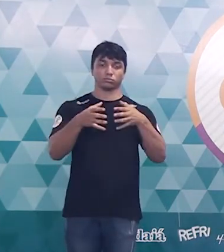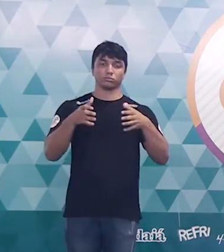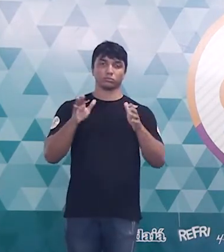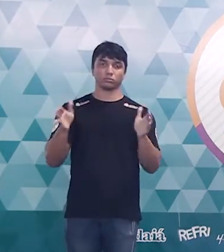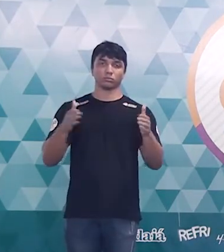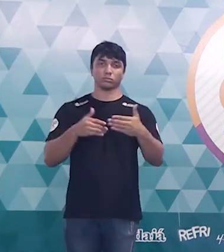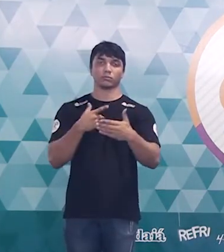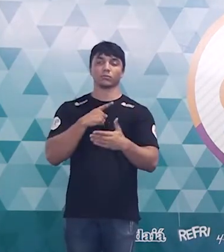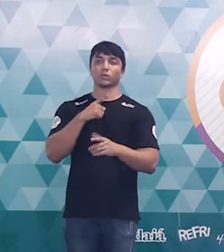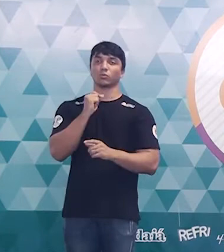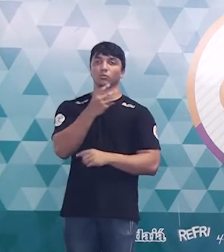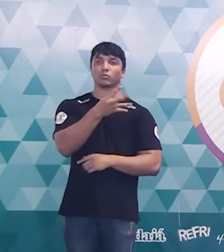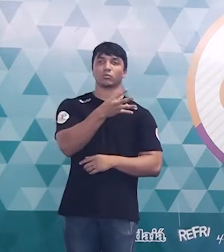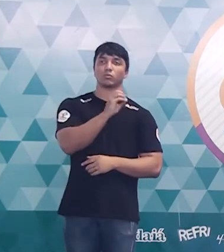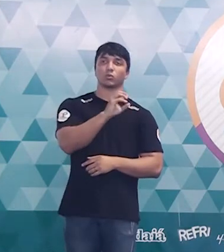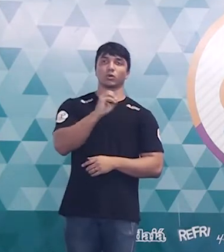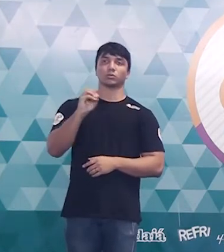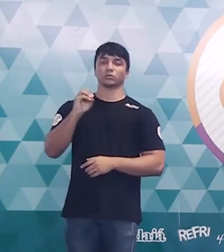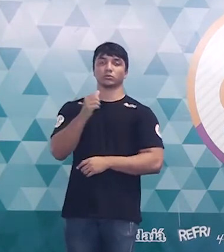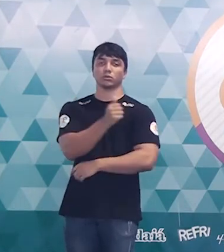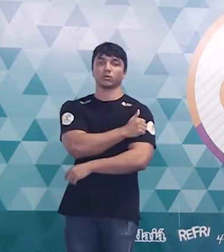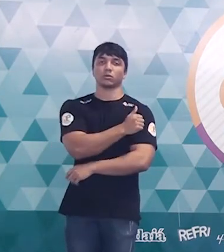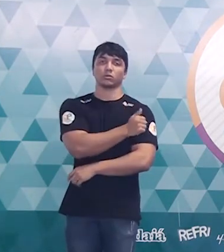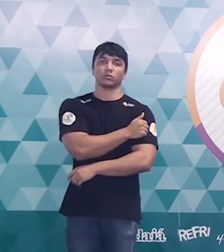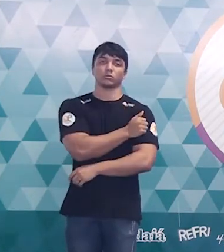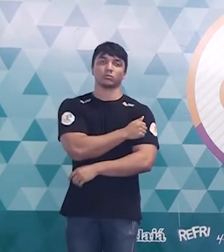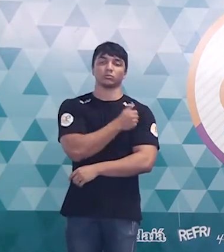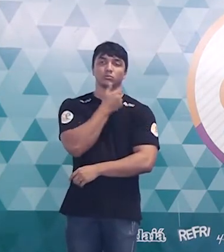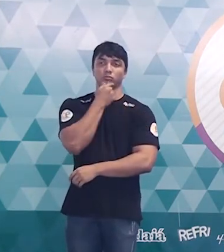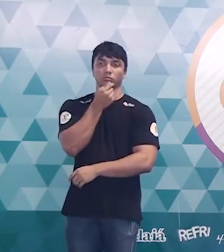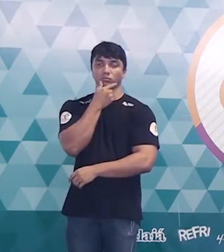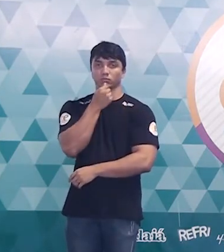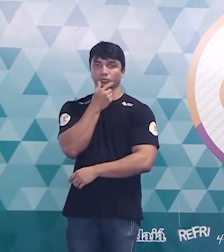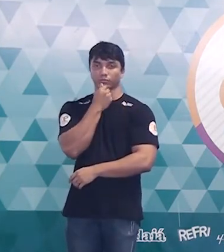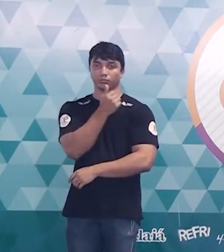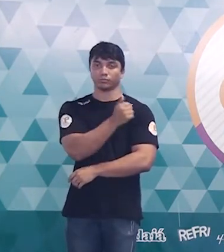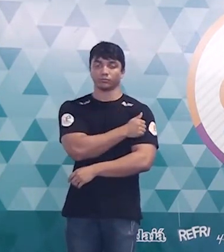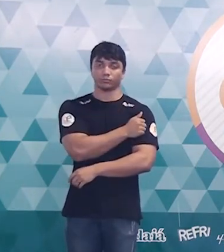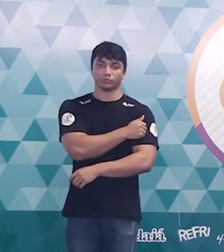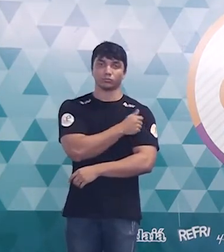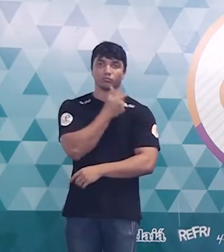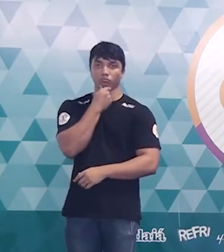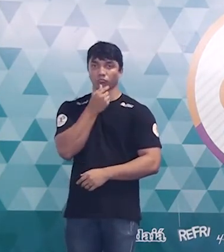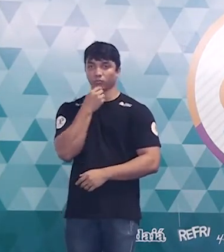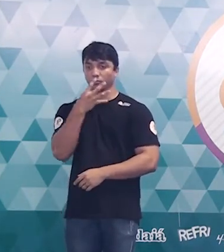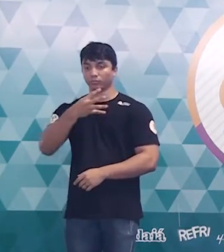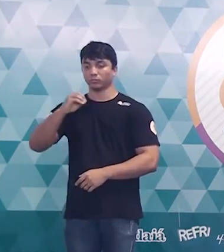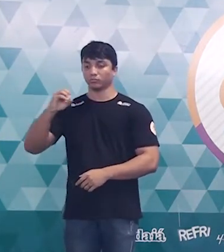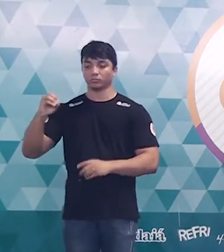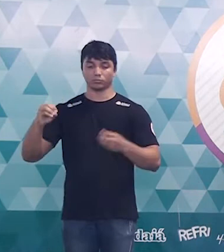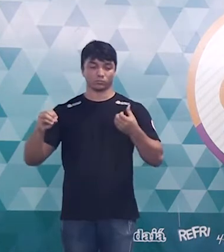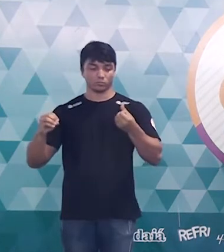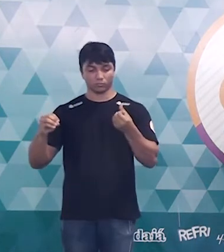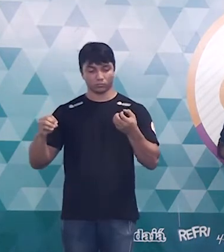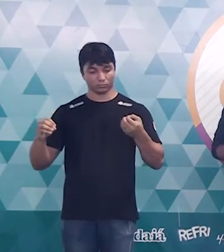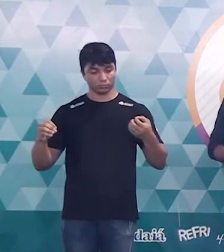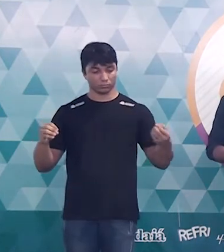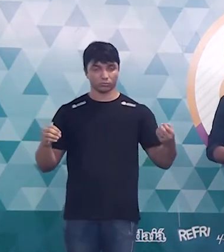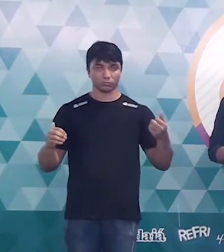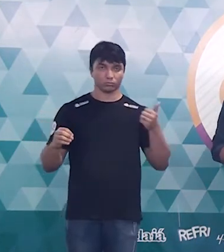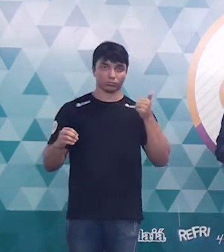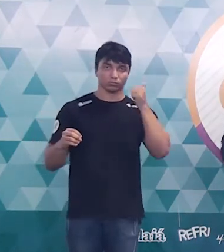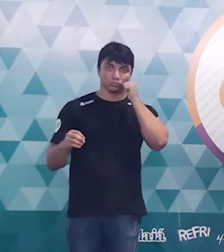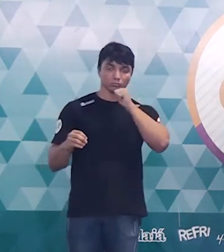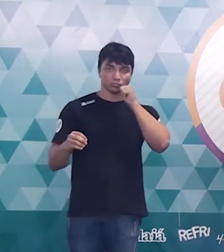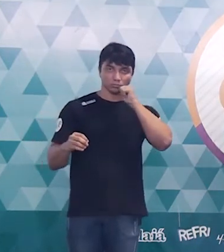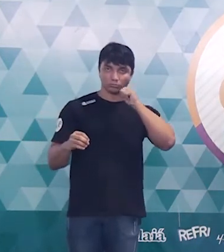tenha 400 alunos do sexo masculino e 600 alunos